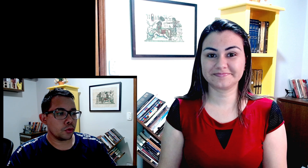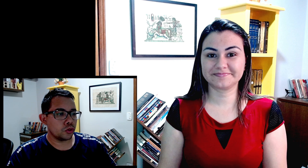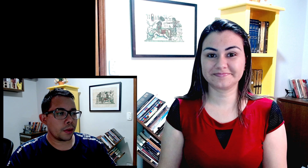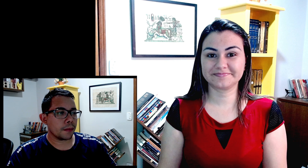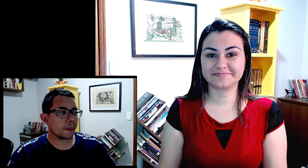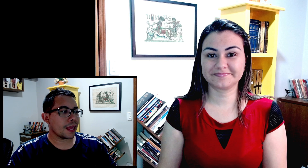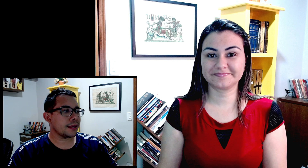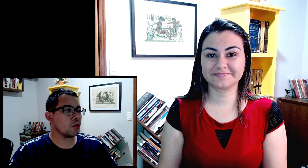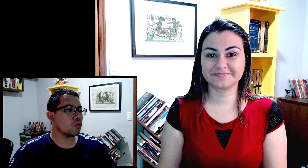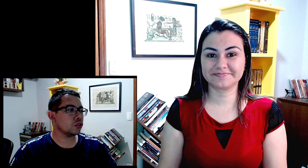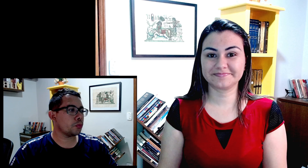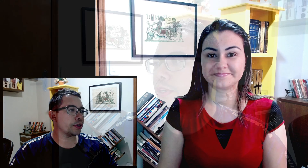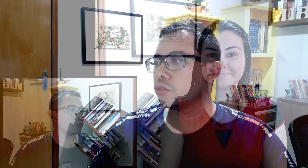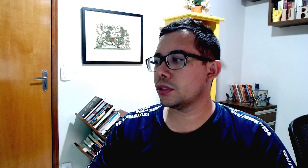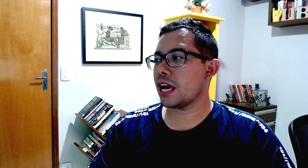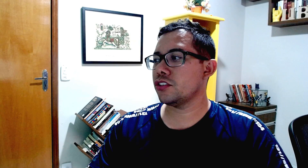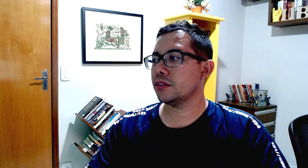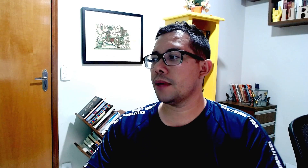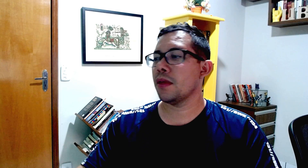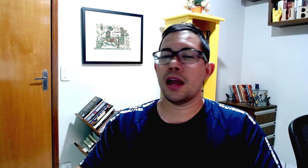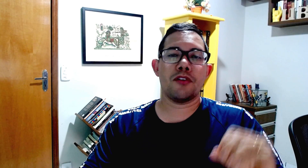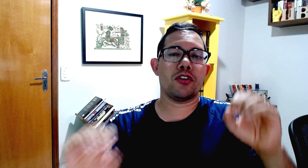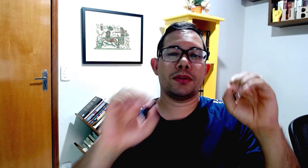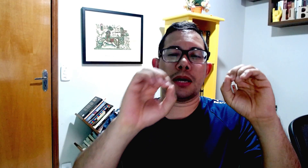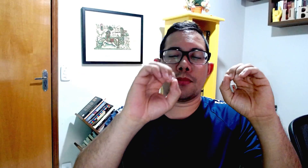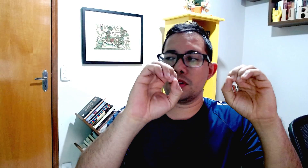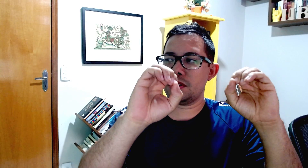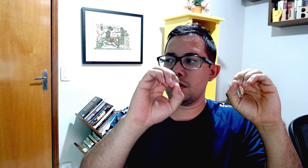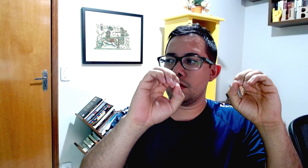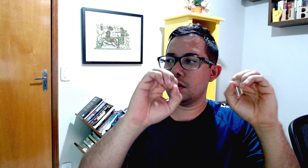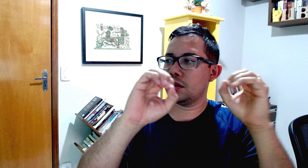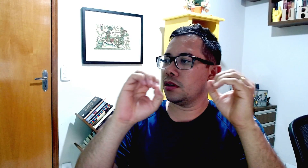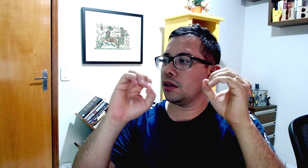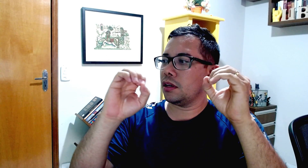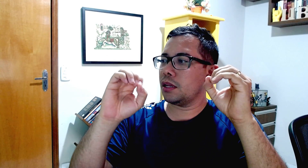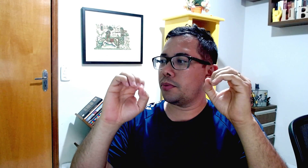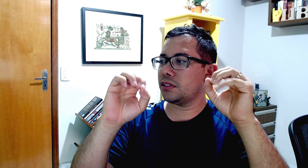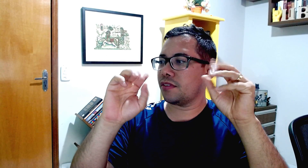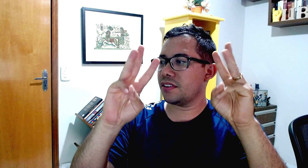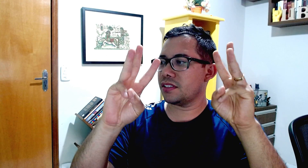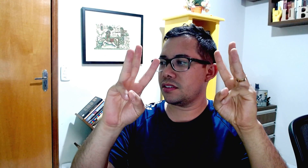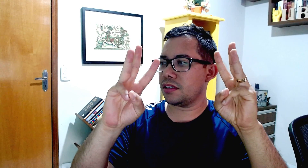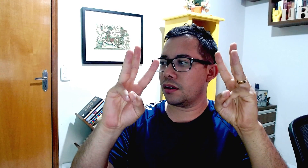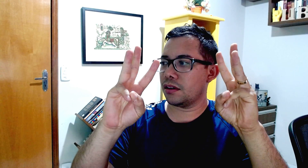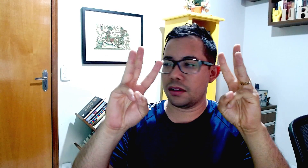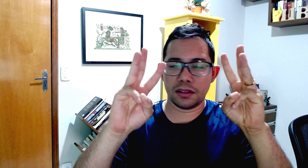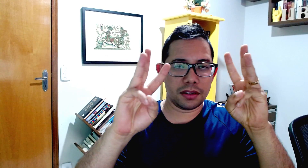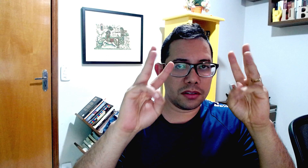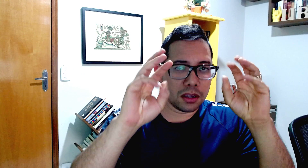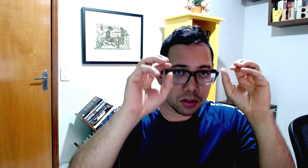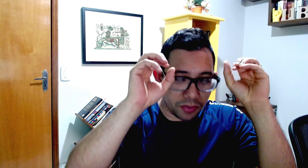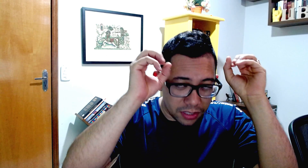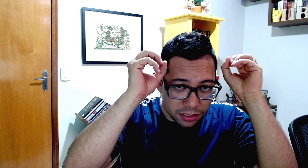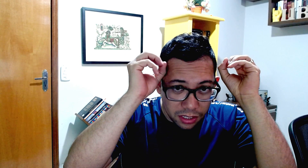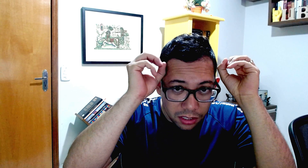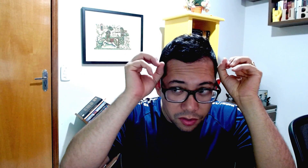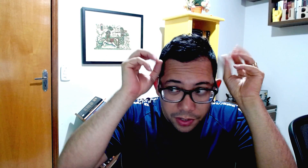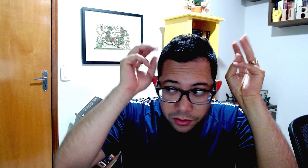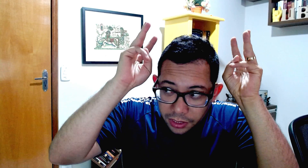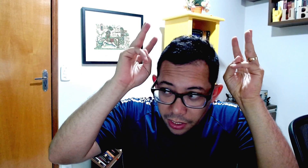Muito bem, aqui é um outro personagem, tá? A forma da mão assim, ó. Depois você vai fazer assim, ó. Faz assim e faz o 3,